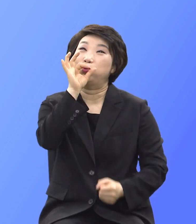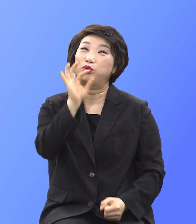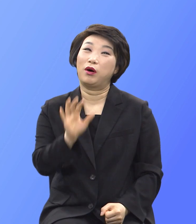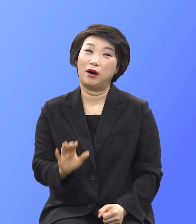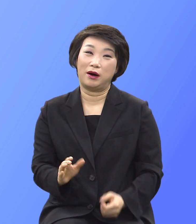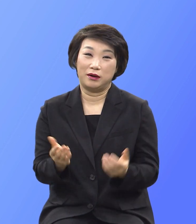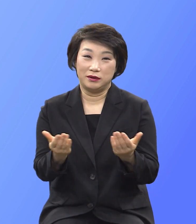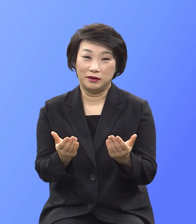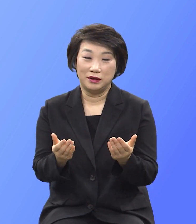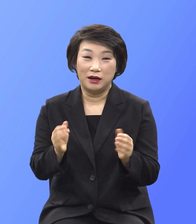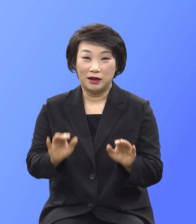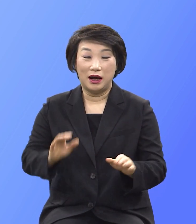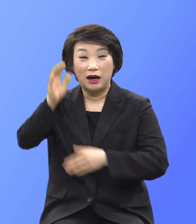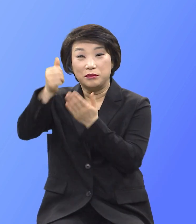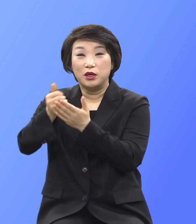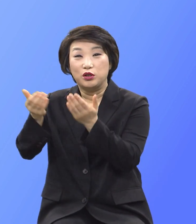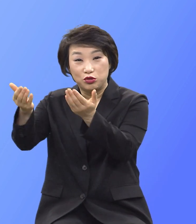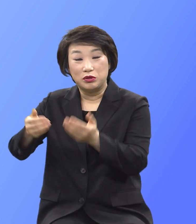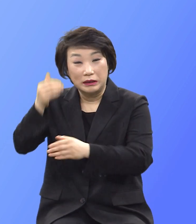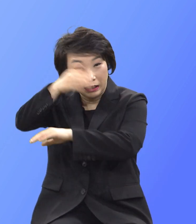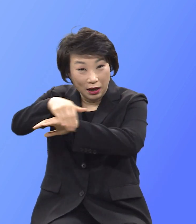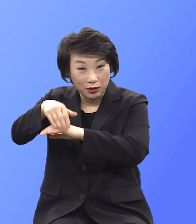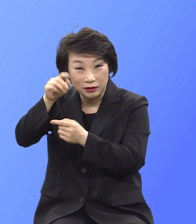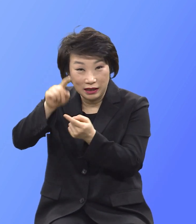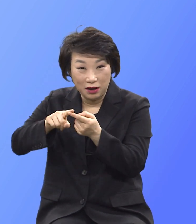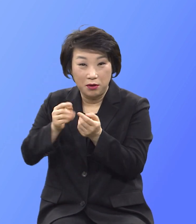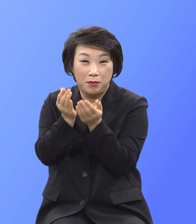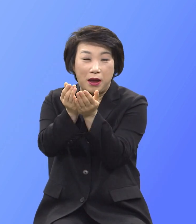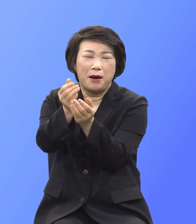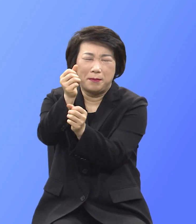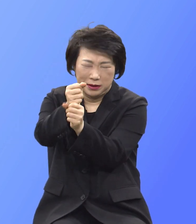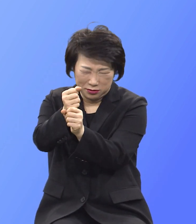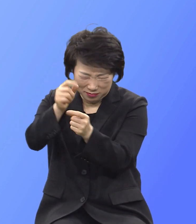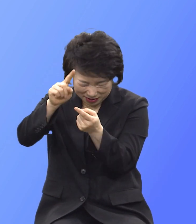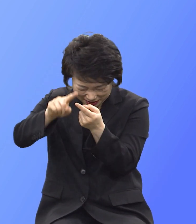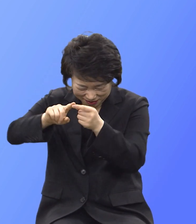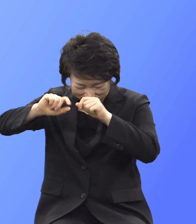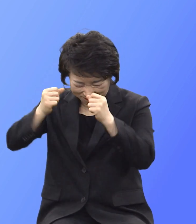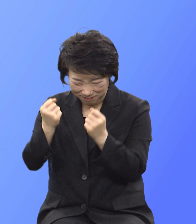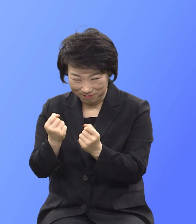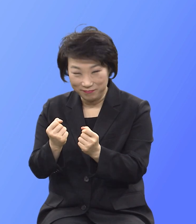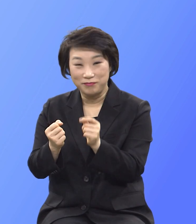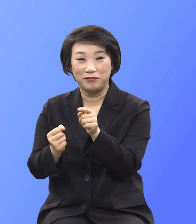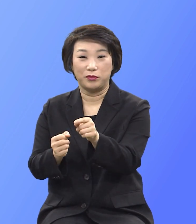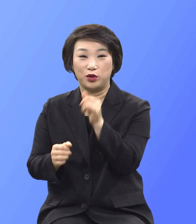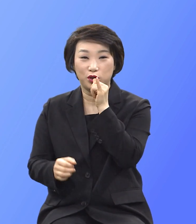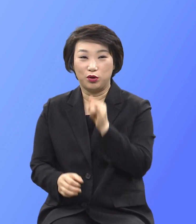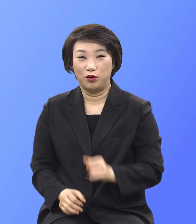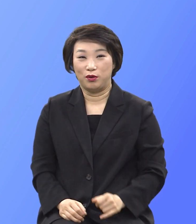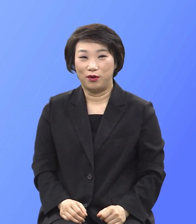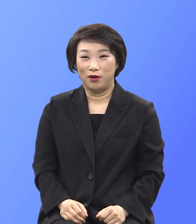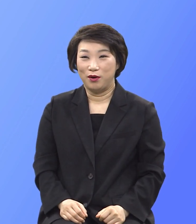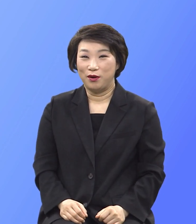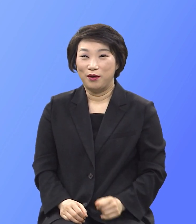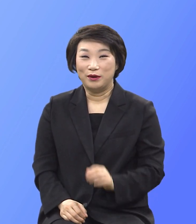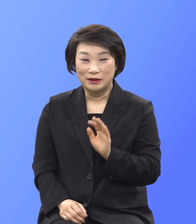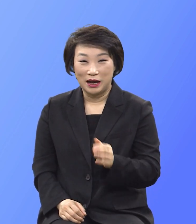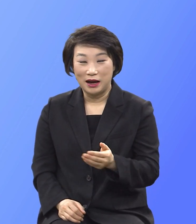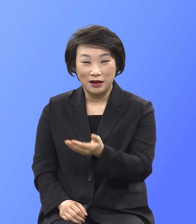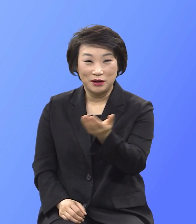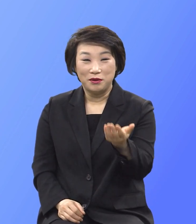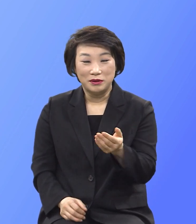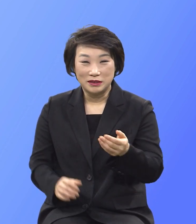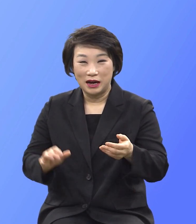없는 하나님이 주신 설계대로 그대로 방주를 지으니 그